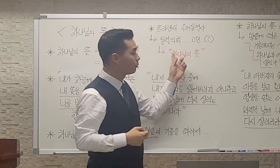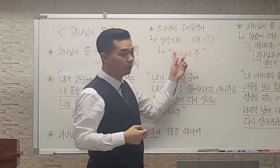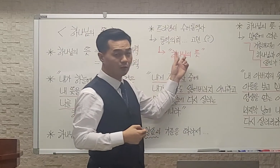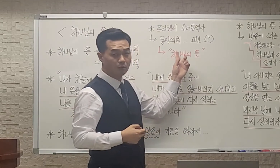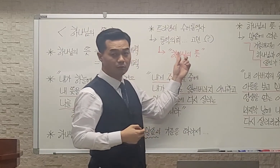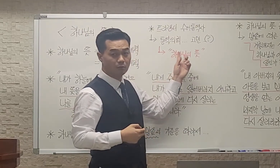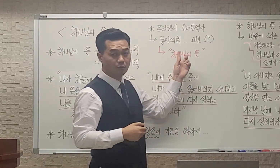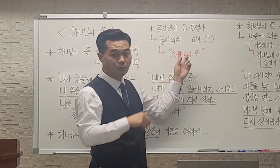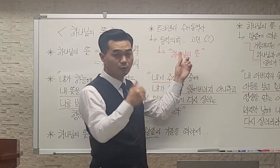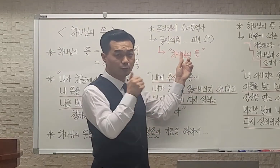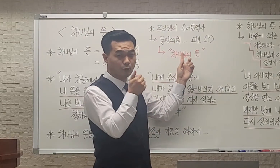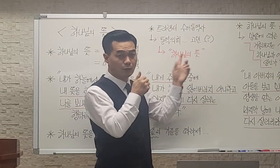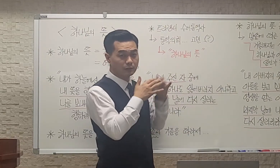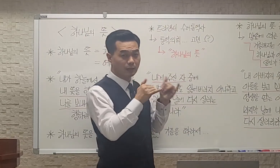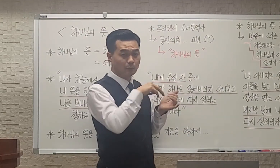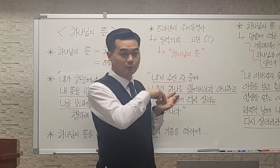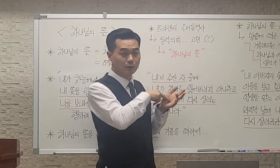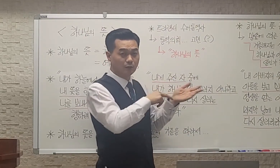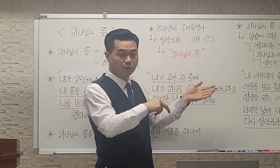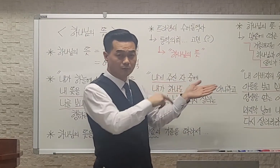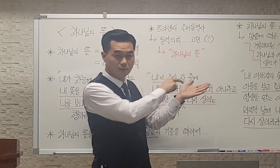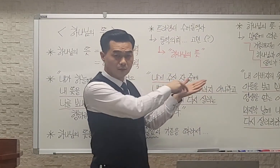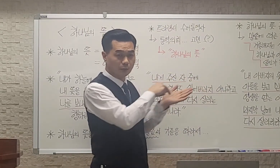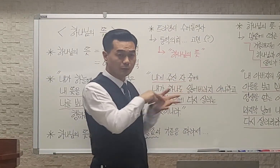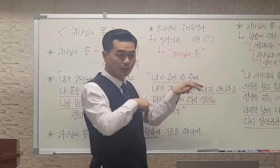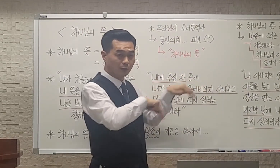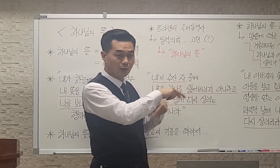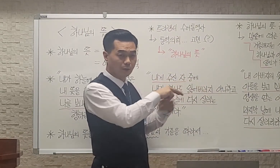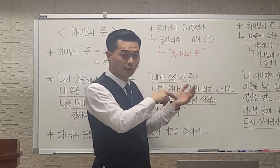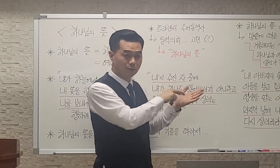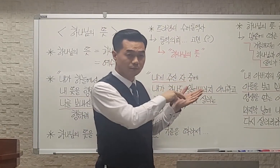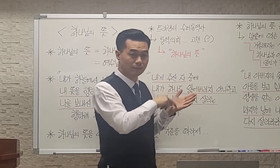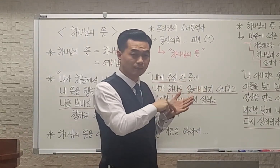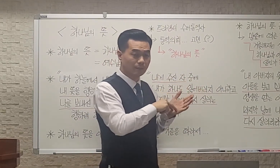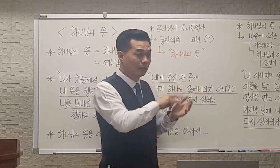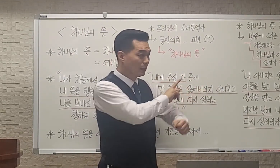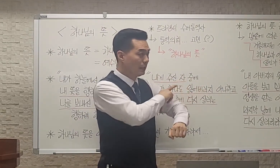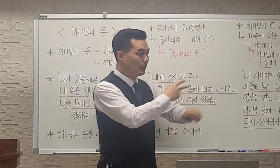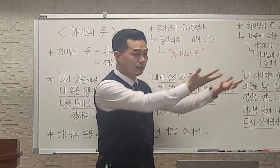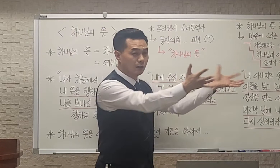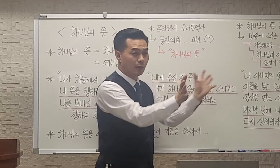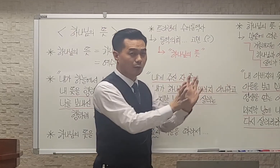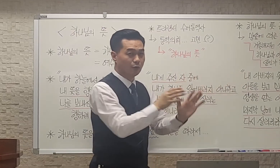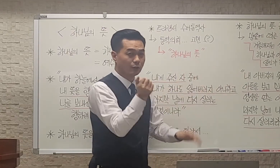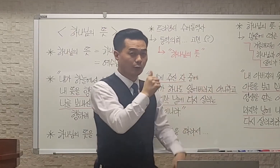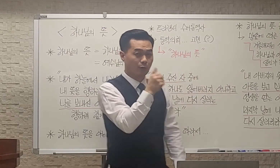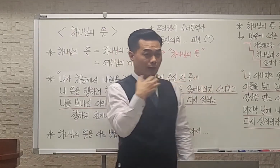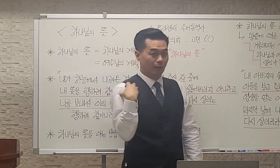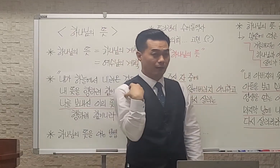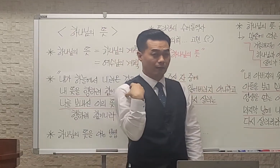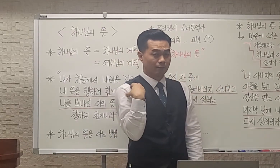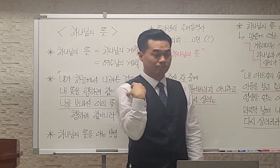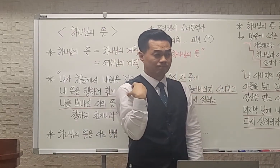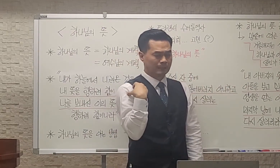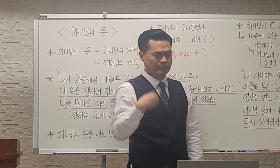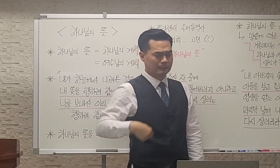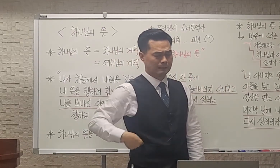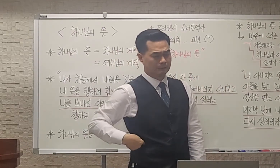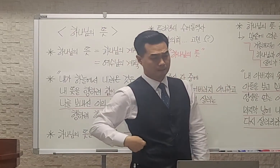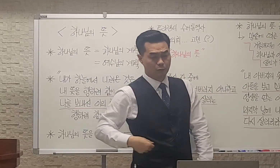어때요? 통역하는 사람 입장에서 입장 바꿔 생각하면 이단들이 막 모였는데 통역을 해야 돼.